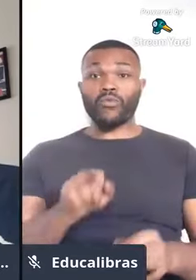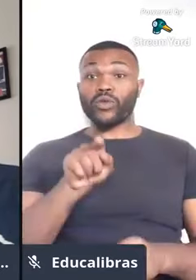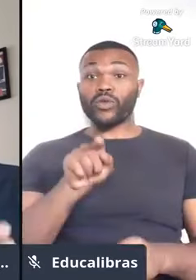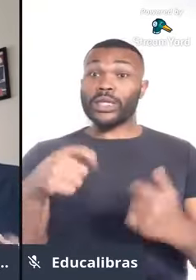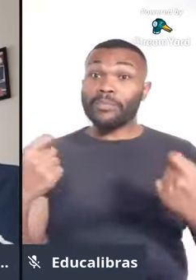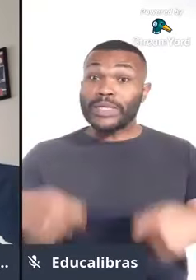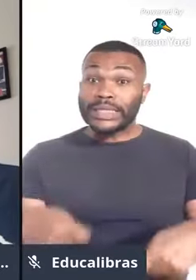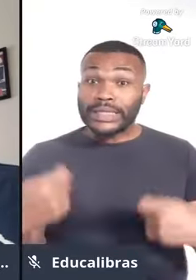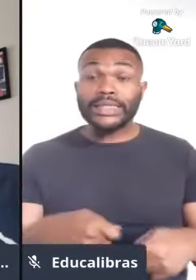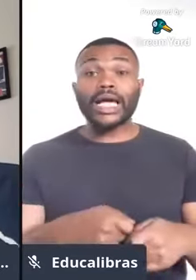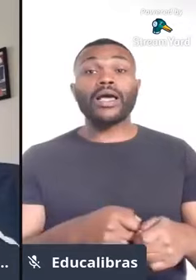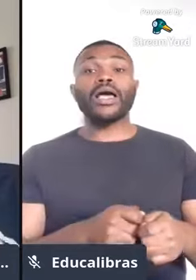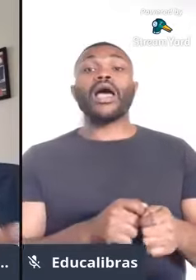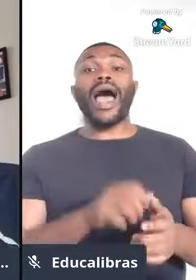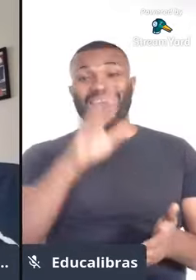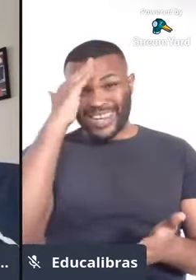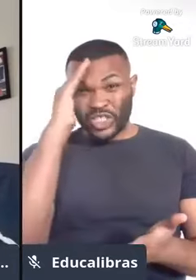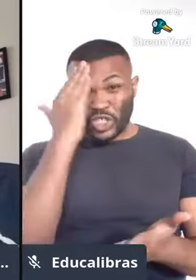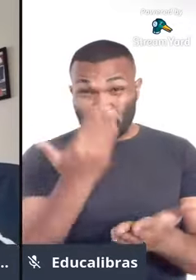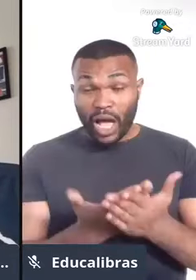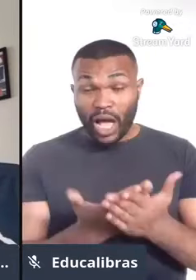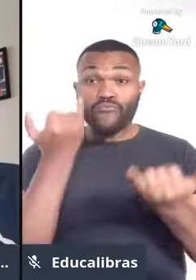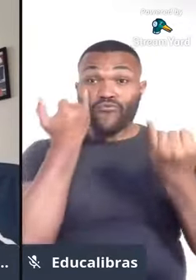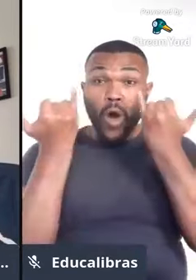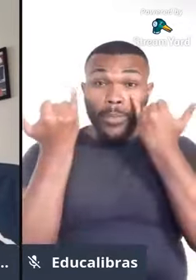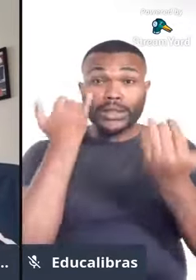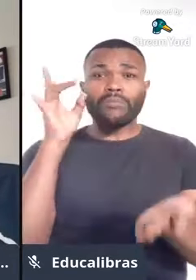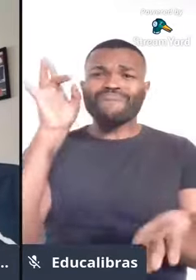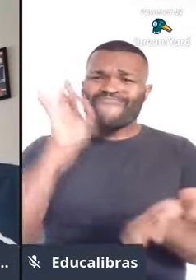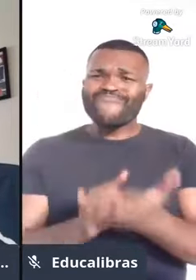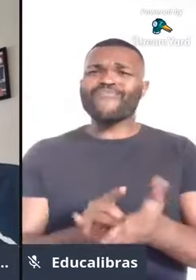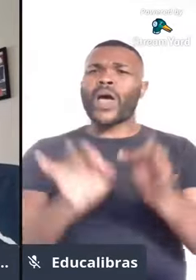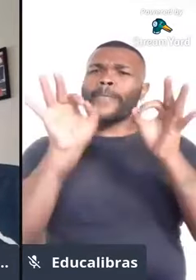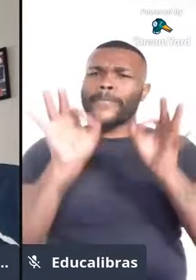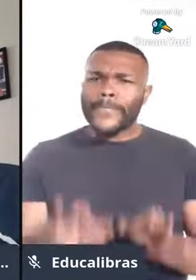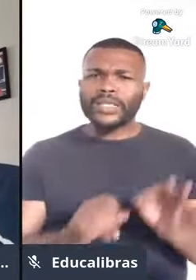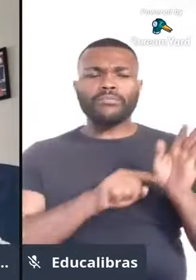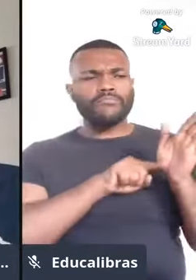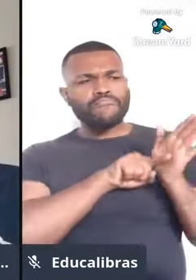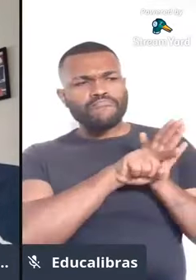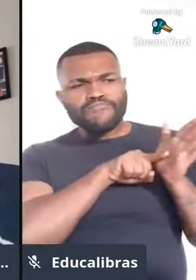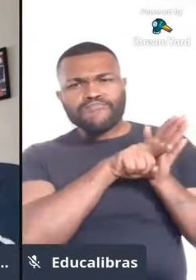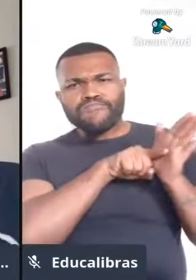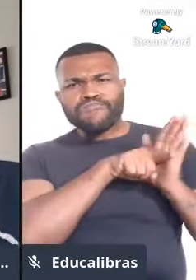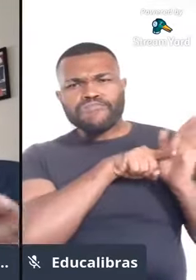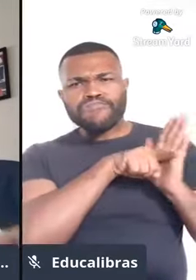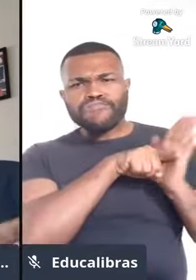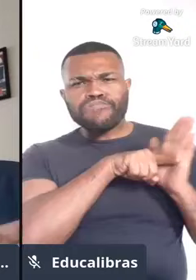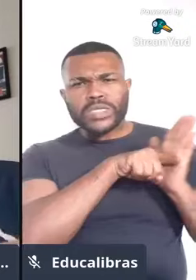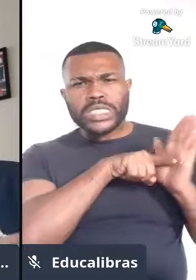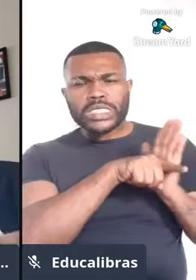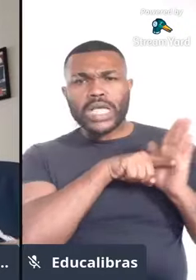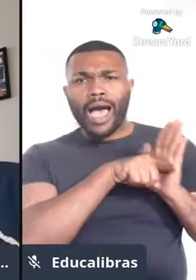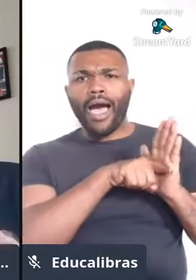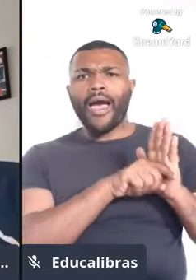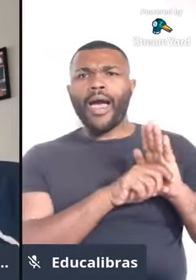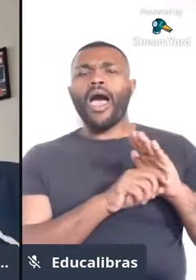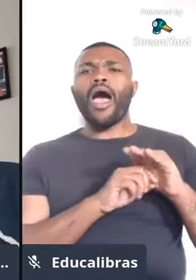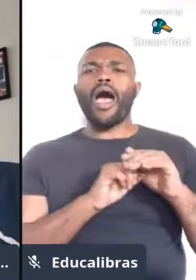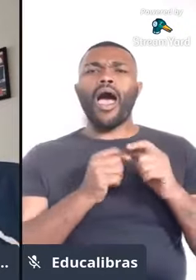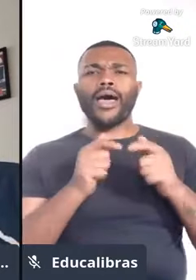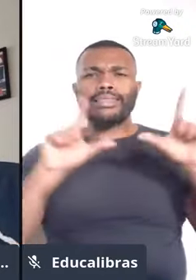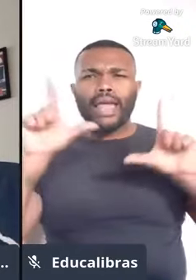concreta, real, informação de verdade. Consultar veículos de imprensa de grande porte e acreditar